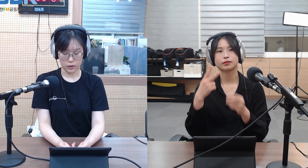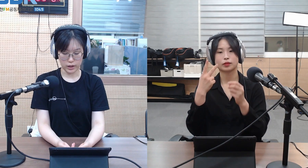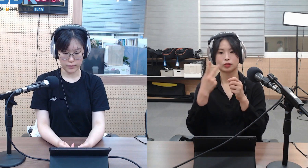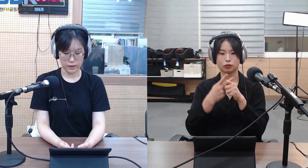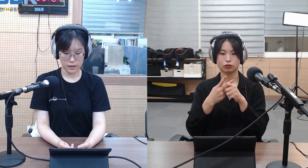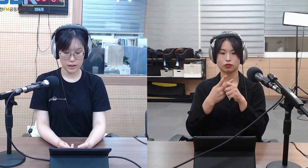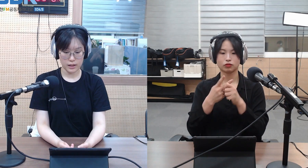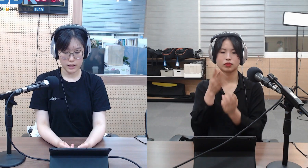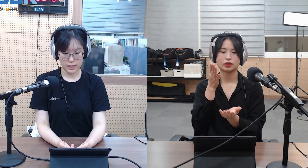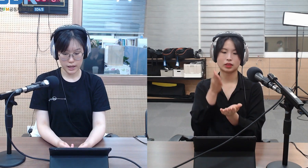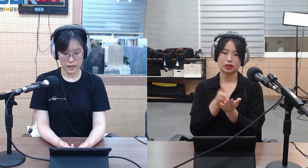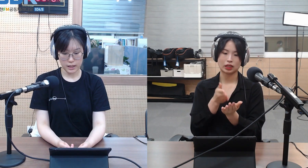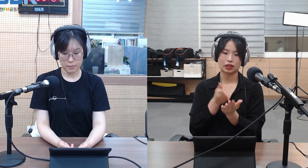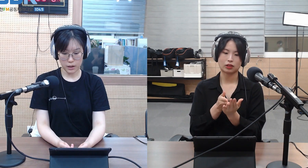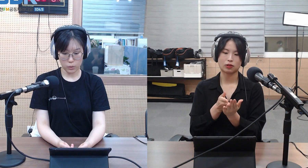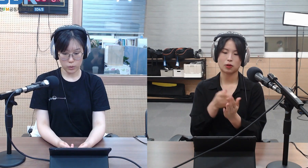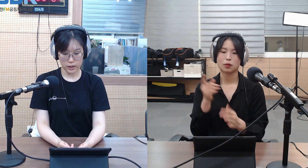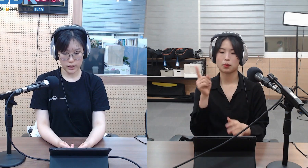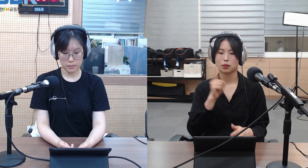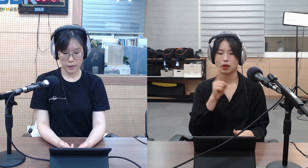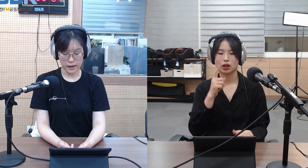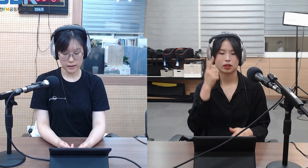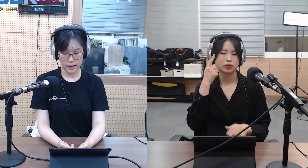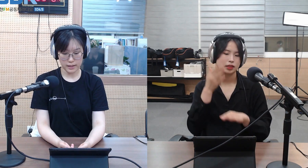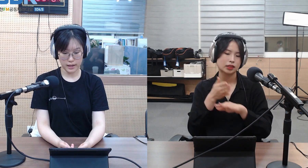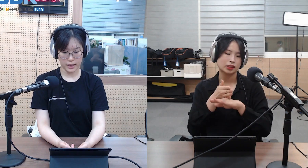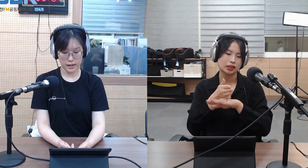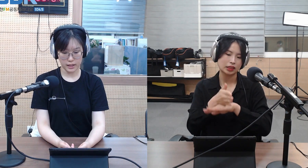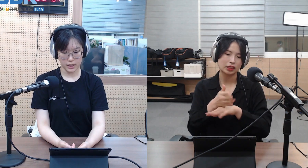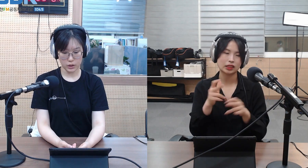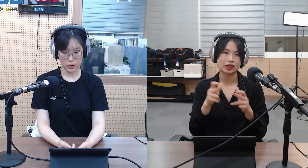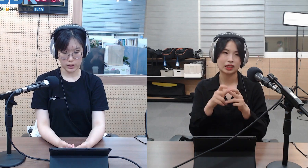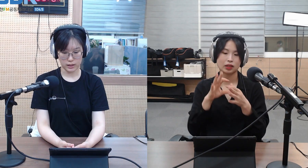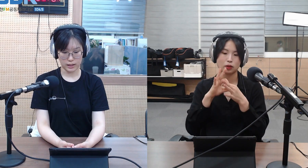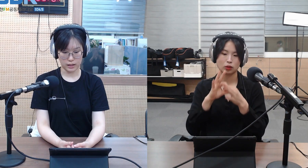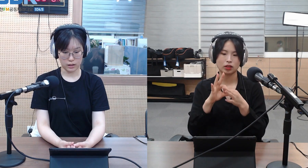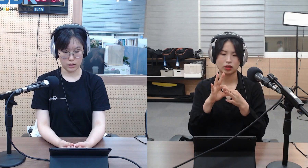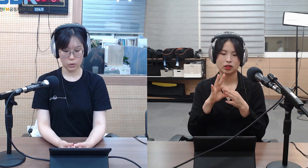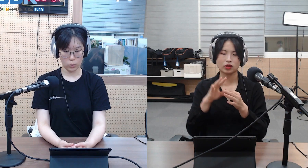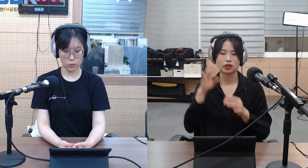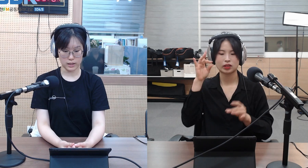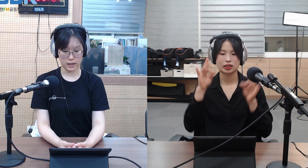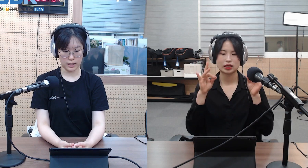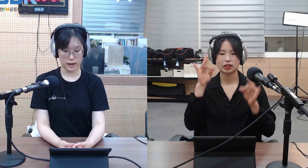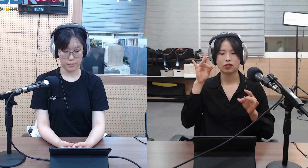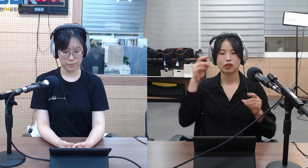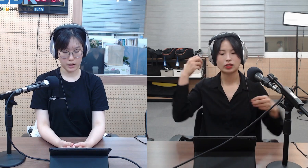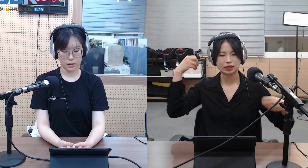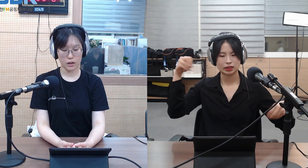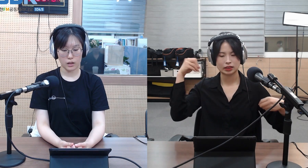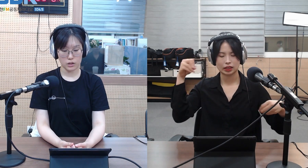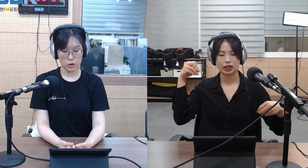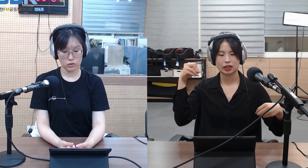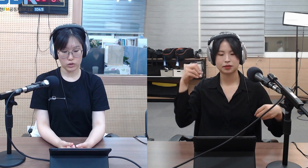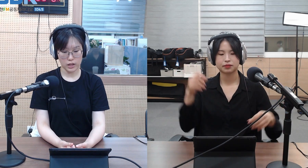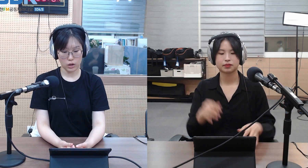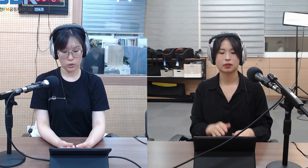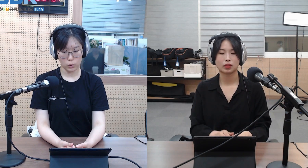작성한 제2막 올린 발달장애인 인형극단 옥장가 전국에서